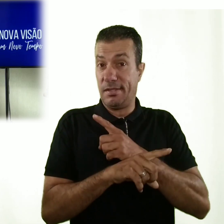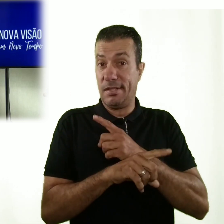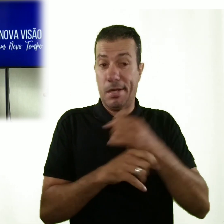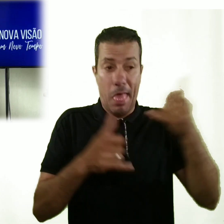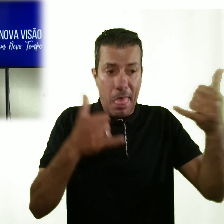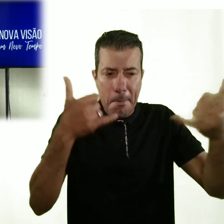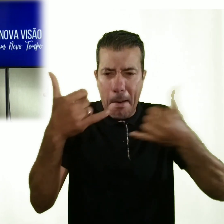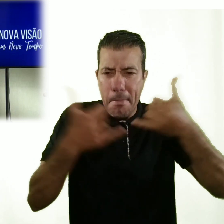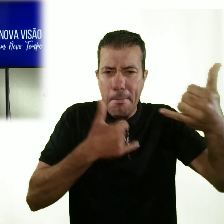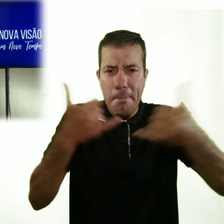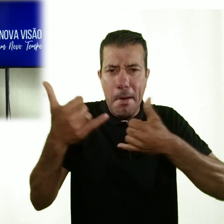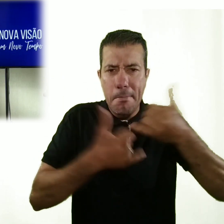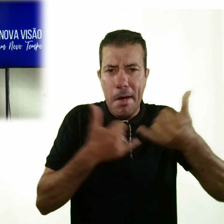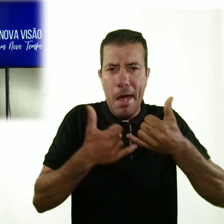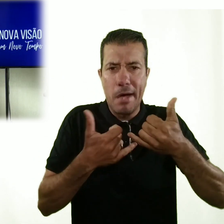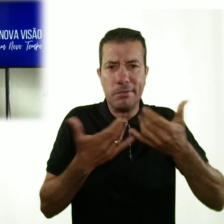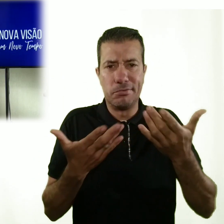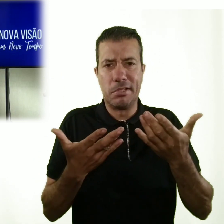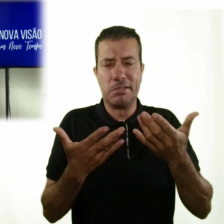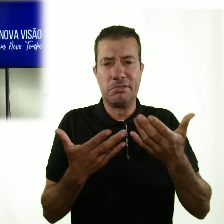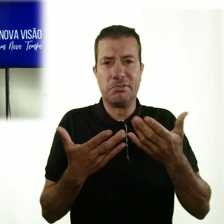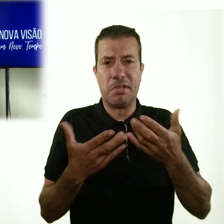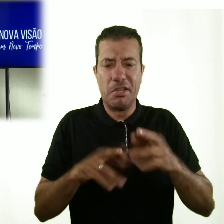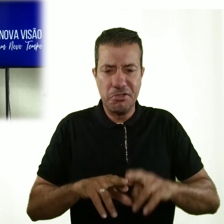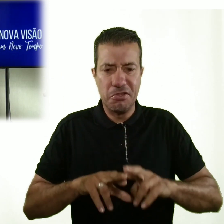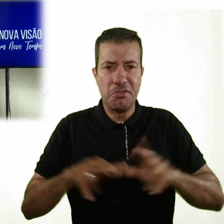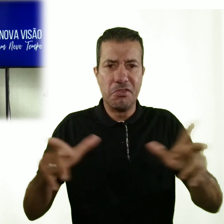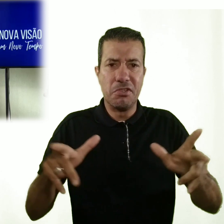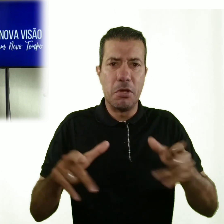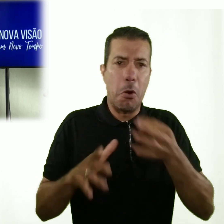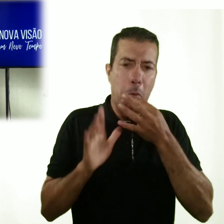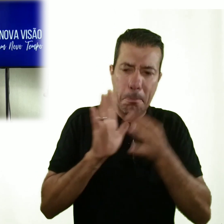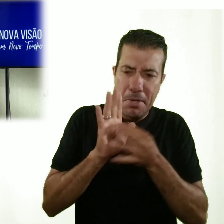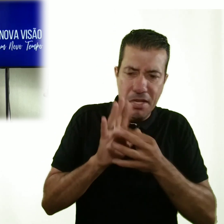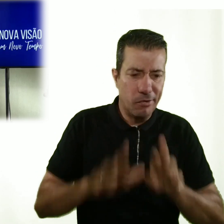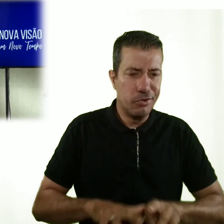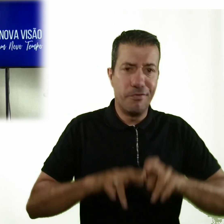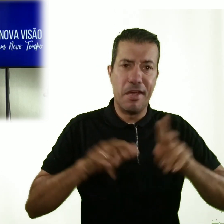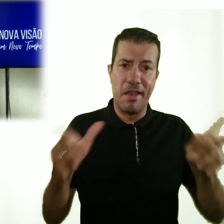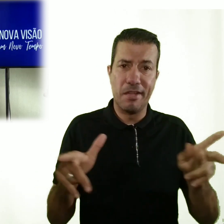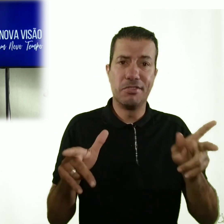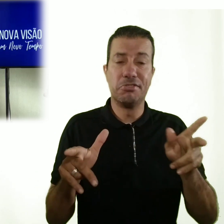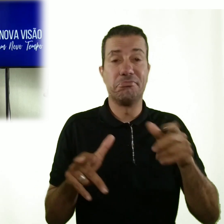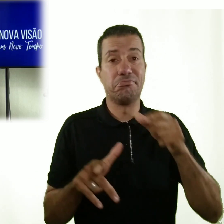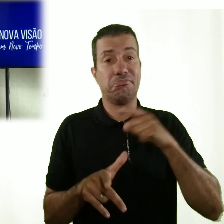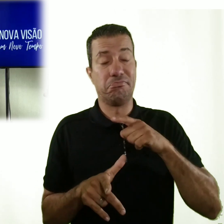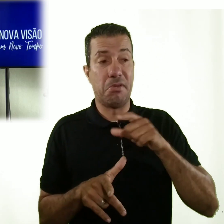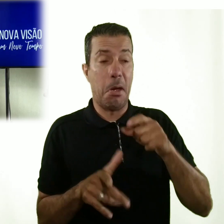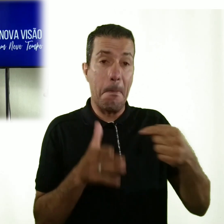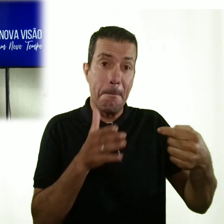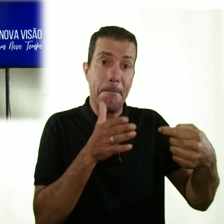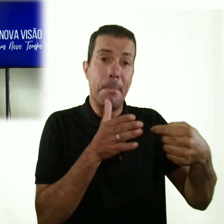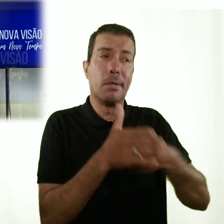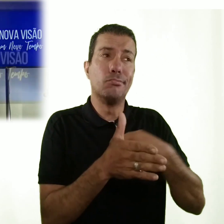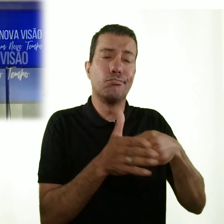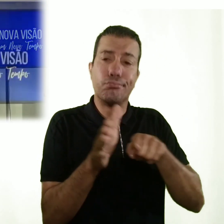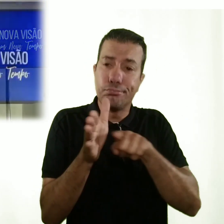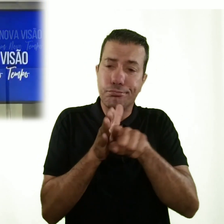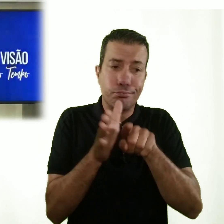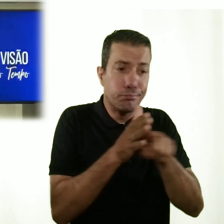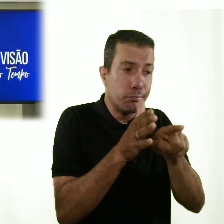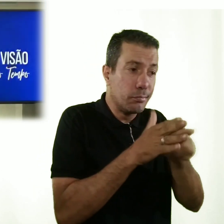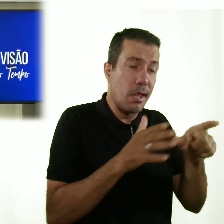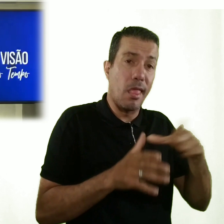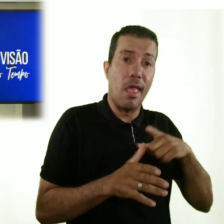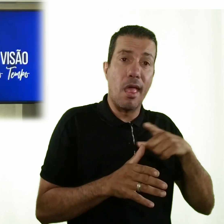muitas contraditórias, e a gente não sabe mais o que pensar. Mas uma pergunta tem prevalecido aí nas conversas que a gente tem, e